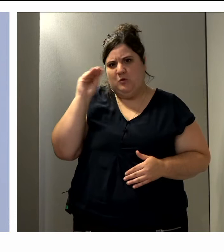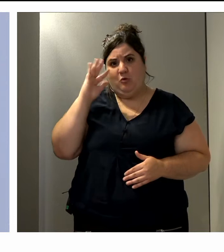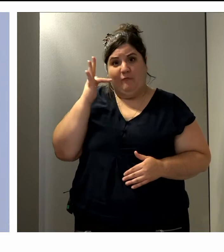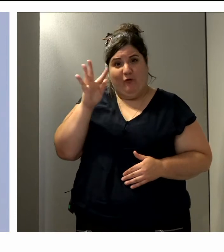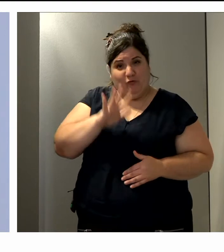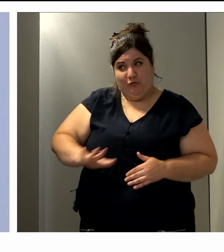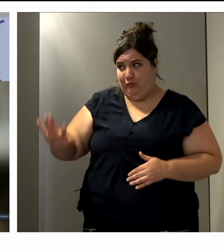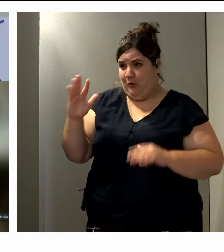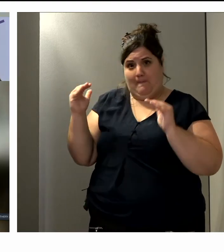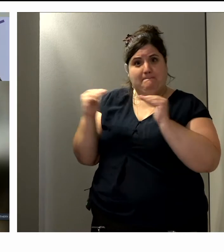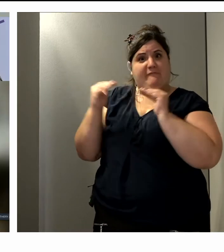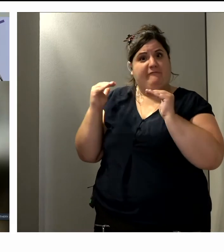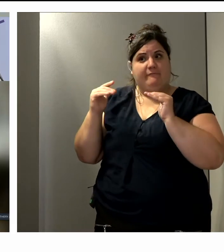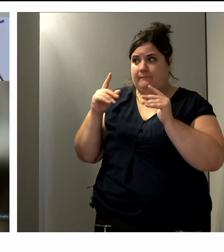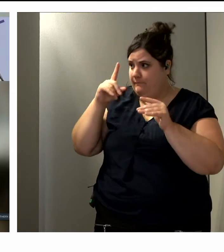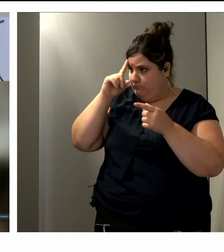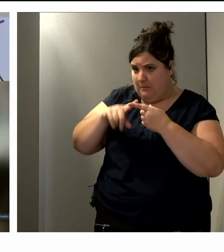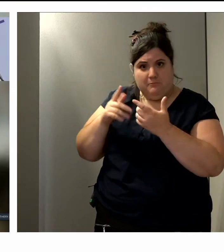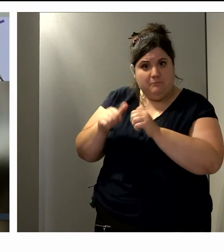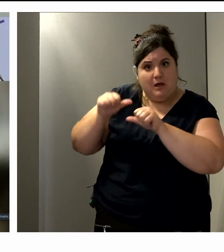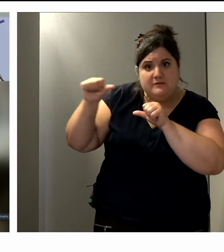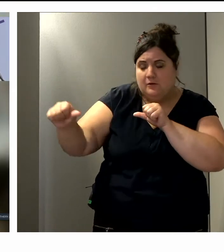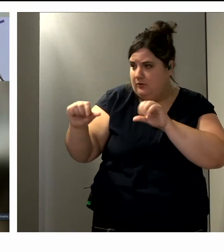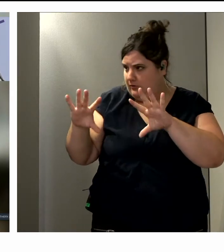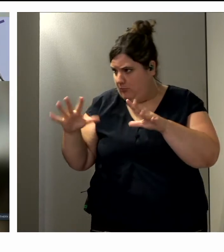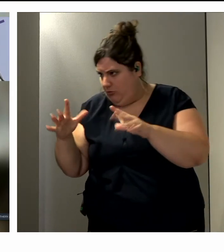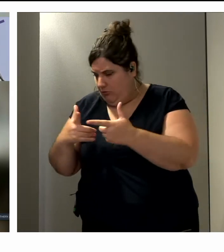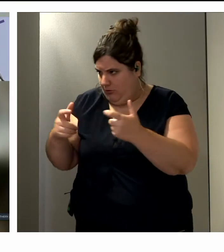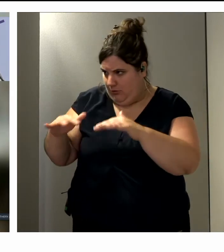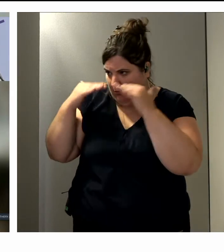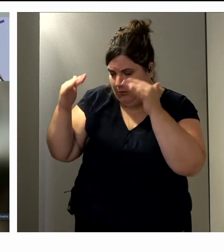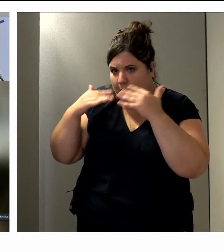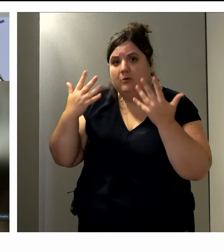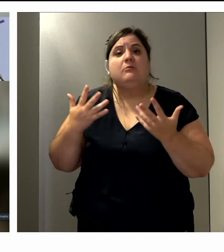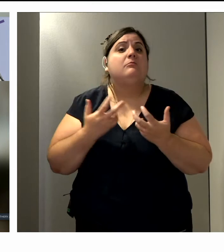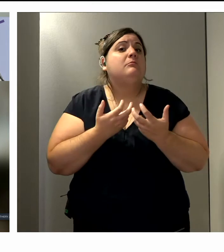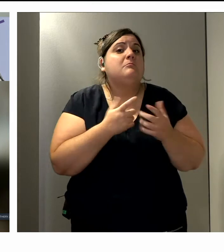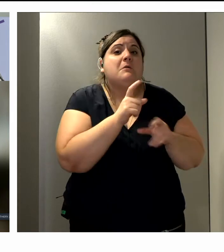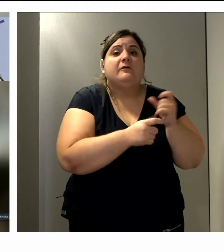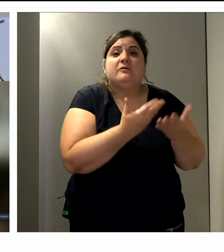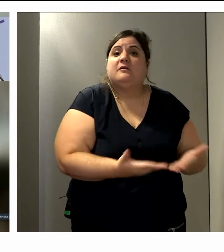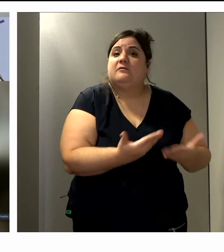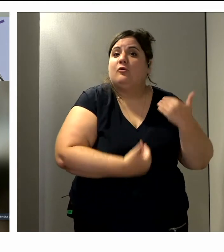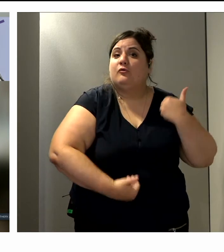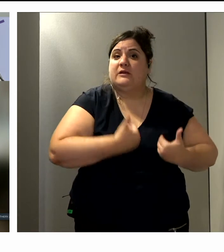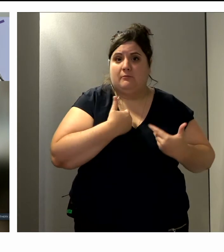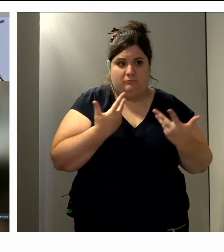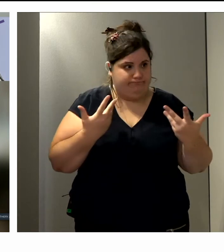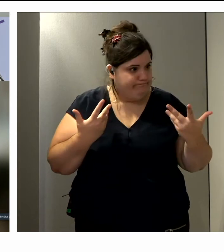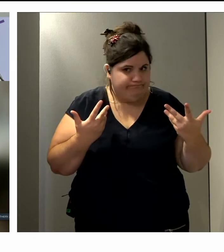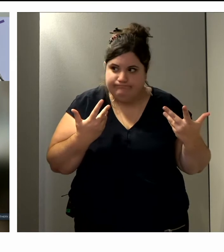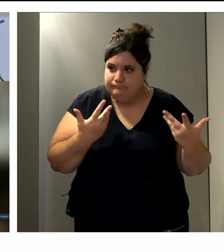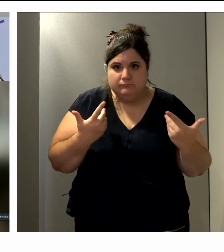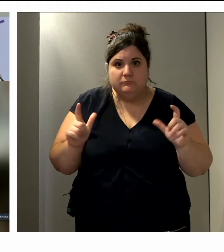a été mis au même niveau pour suivre ses cours. C'est-à-dire qu'il n'y avait plus de barrière pour les personnes en situation de handicap, puisqu'elles pouvaient